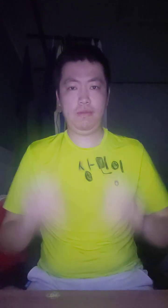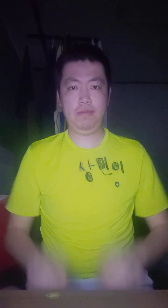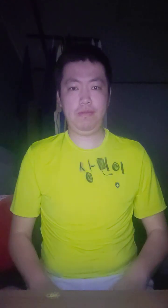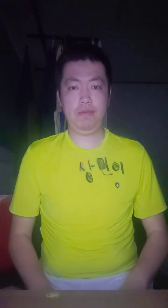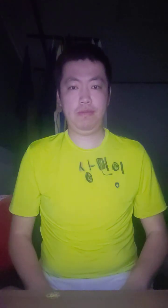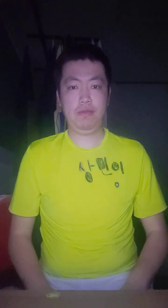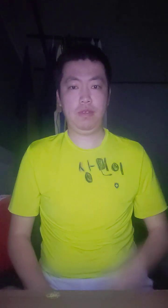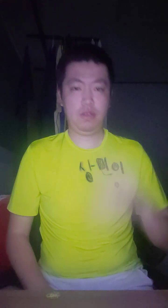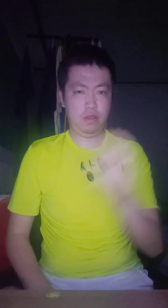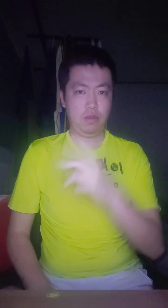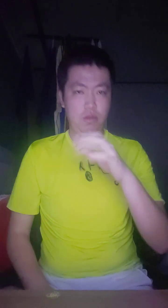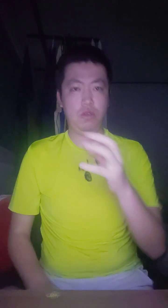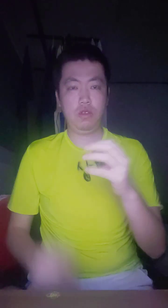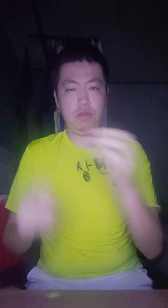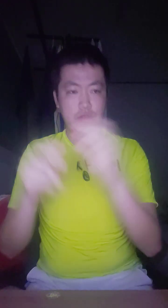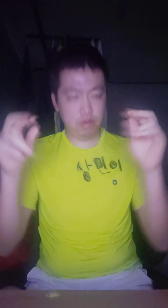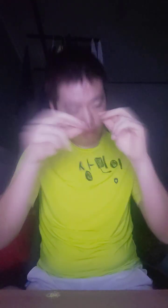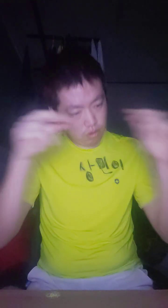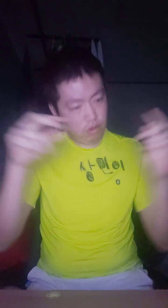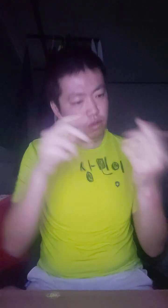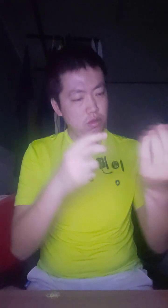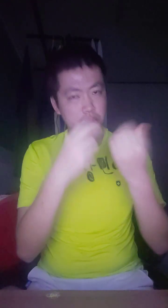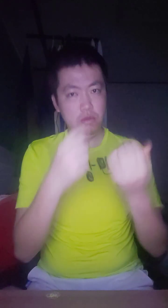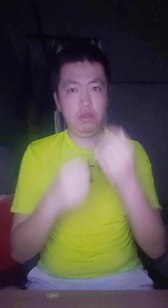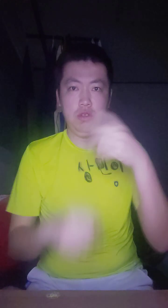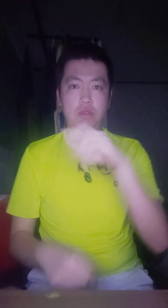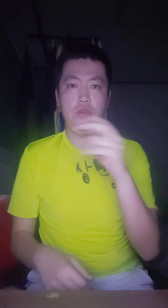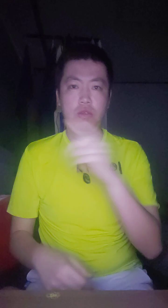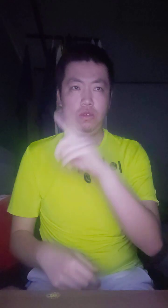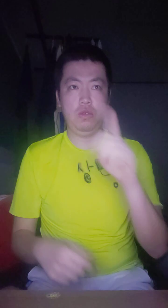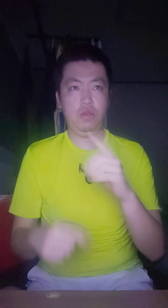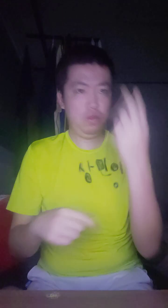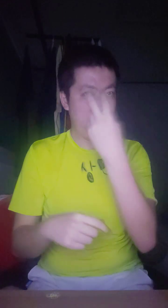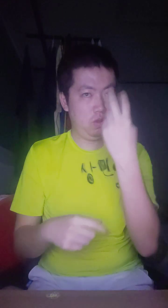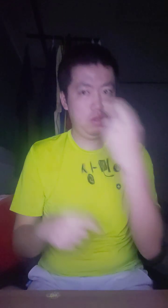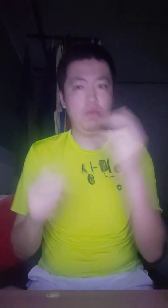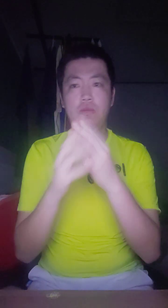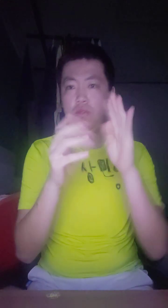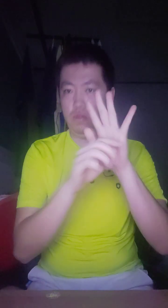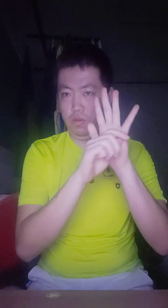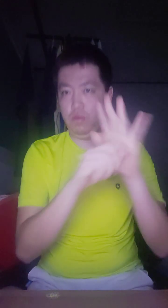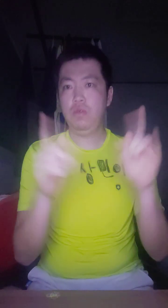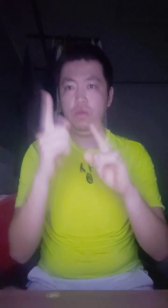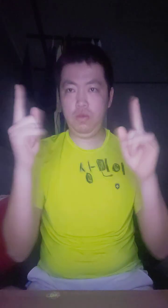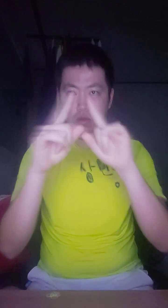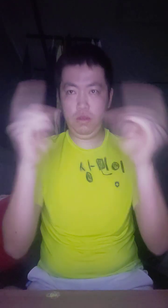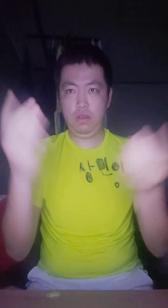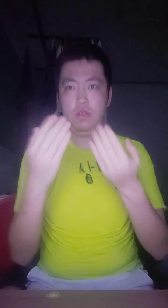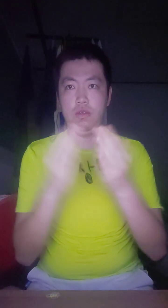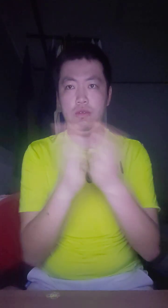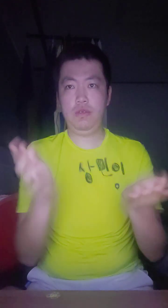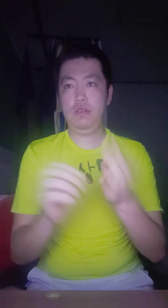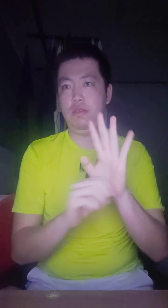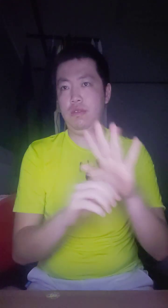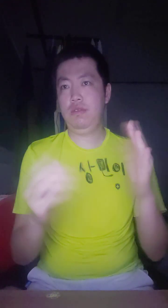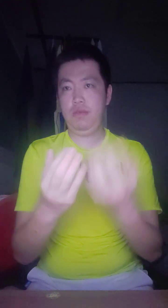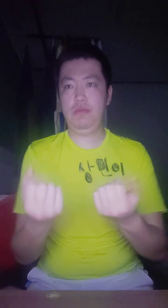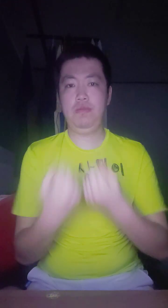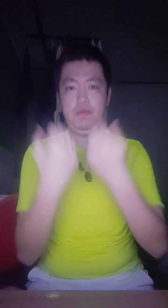나섰습니다. 한전은 정전으로 피해를 본 곳은 현장을 확인한 뒤에 모두 보상하겠다고 밝혔습니다. 한승환 기자.